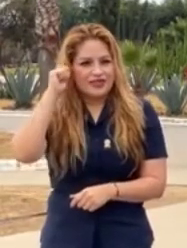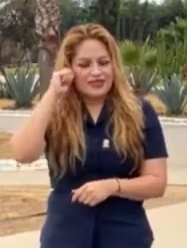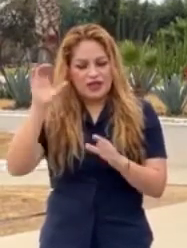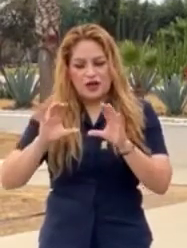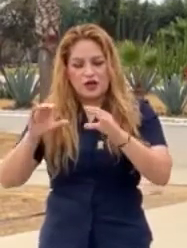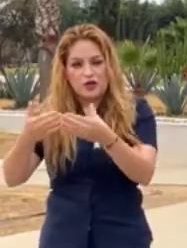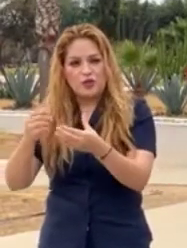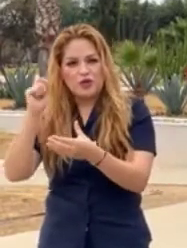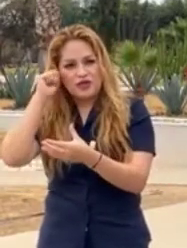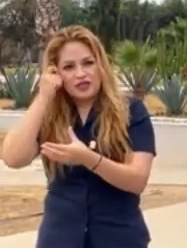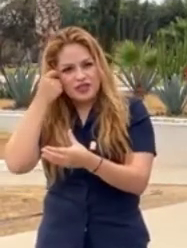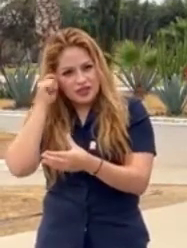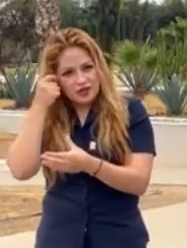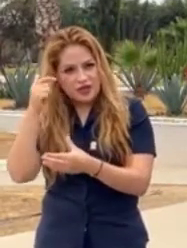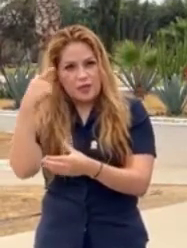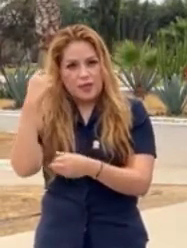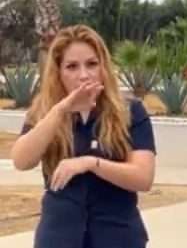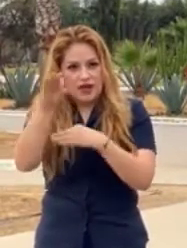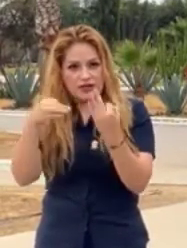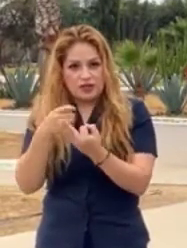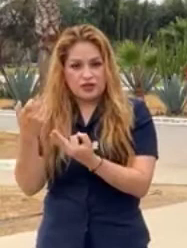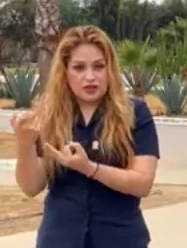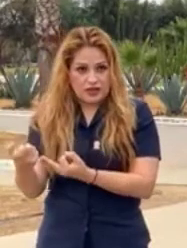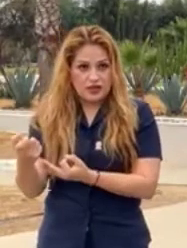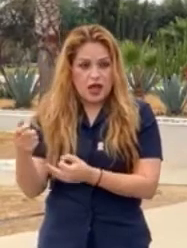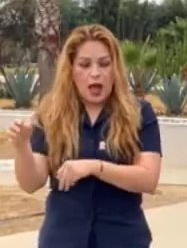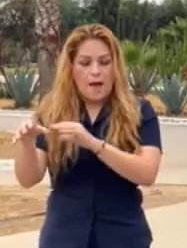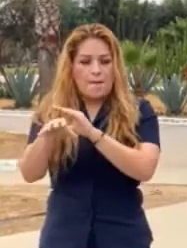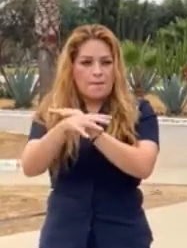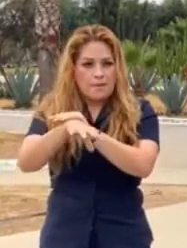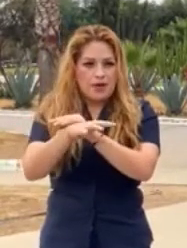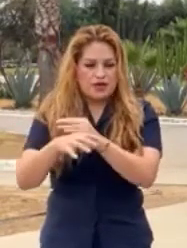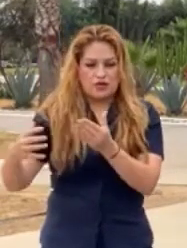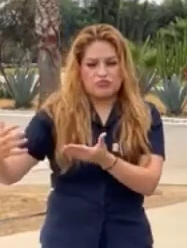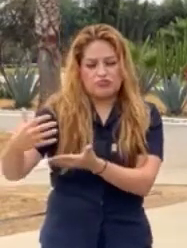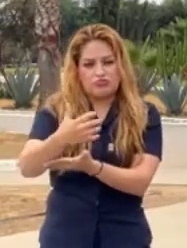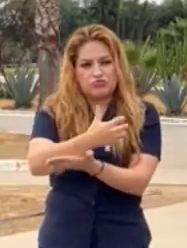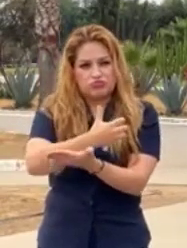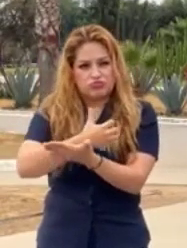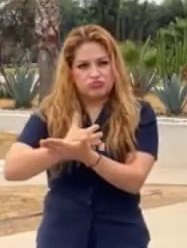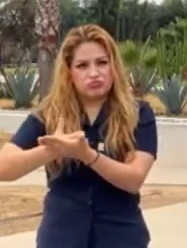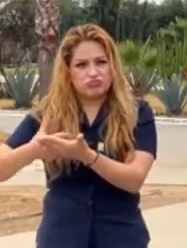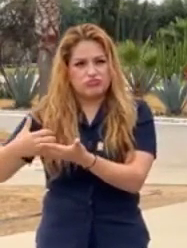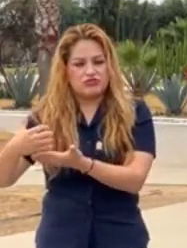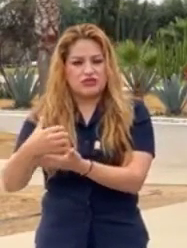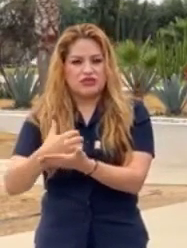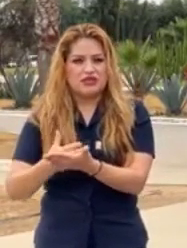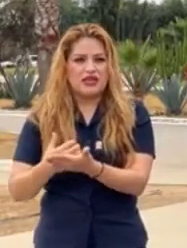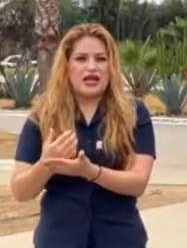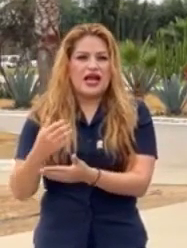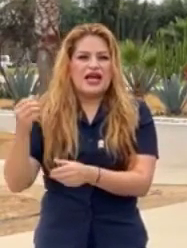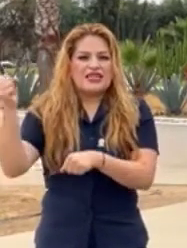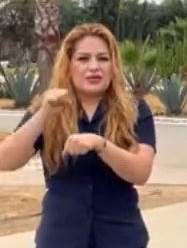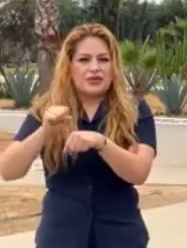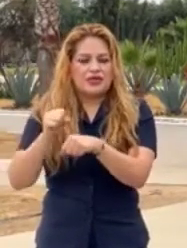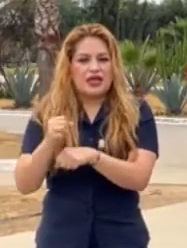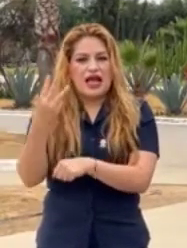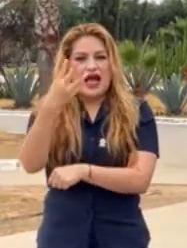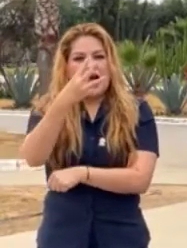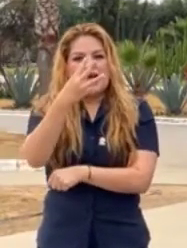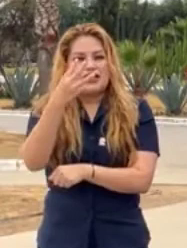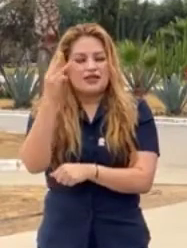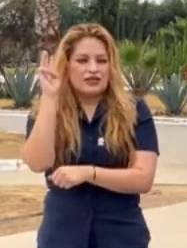un 98% en la eficiencia de recolección de basura, ya que cada semana se recogen 3,000 toneladas de